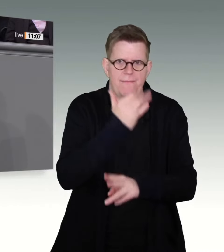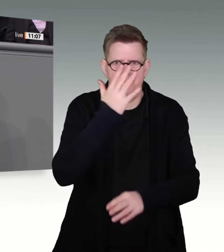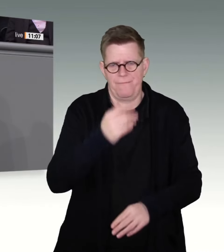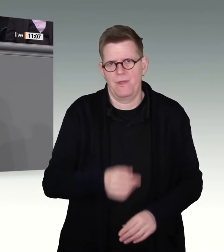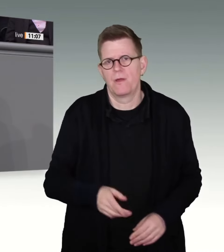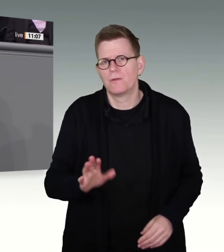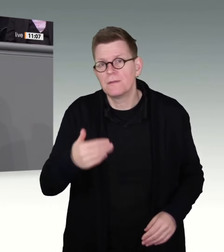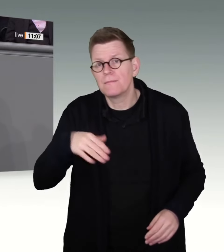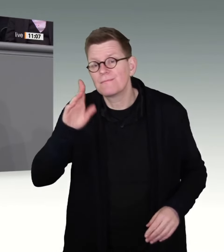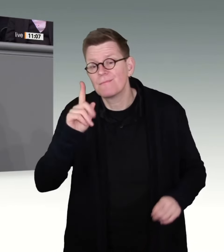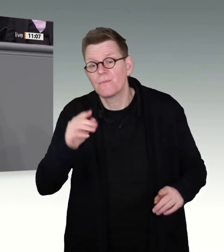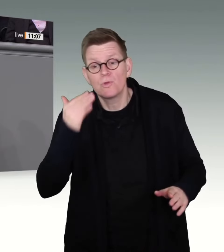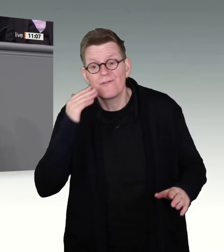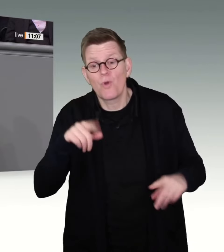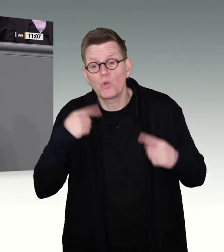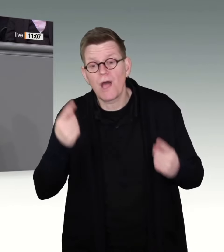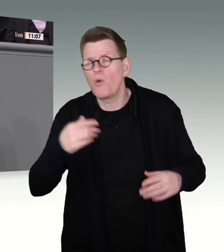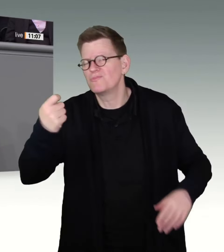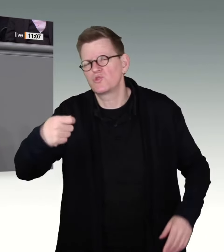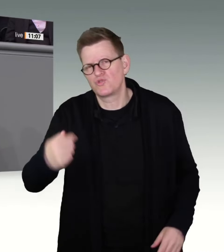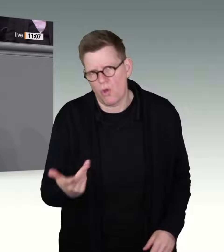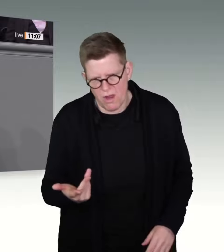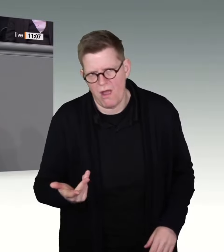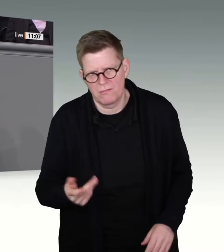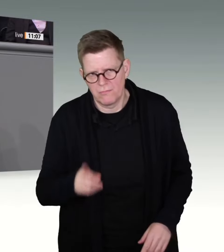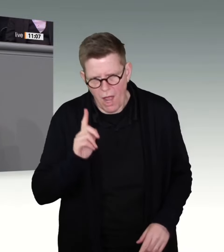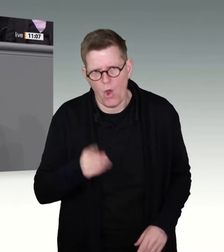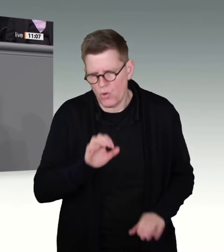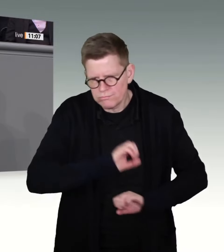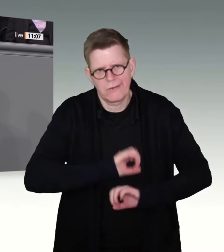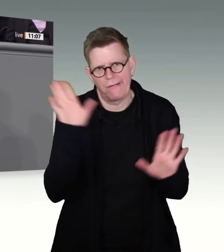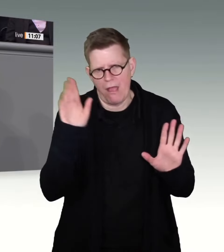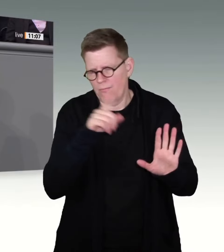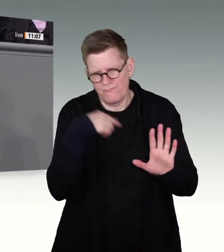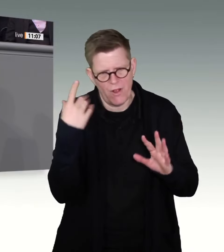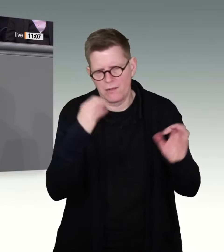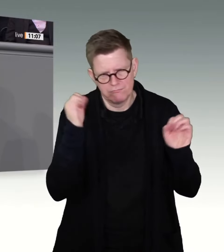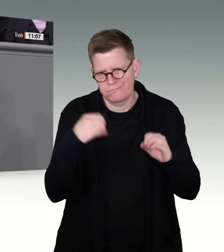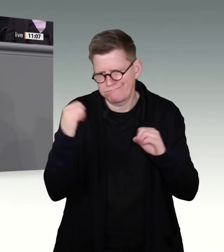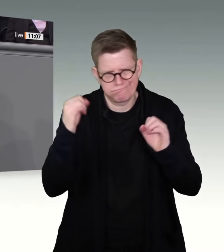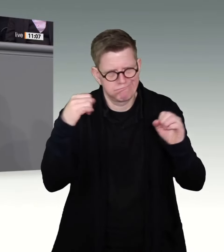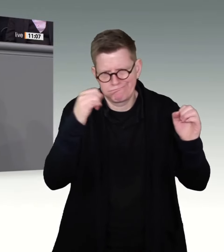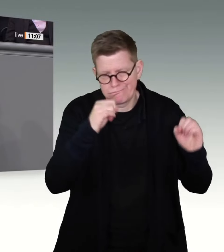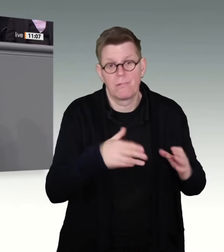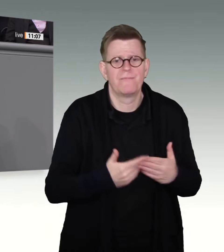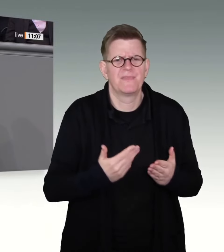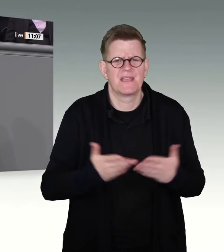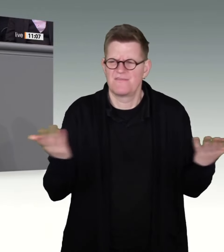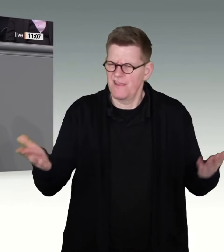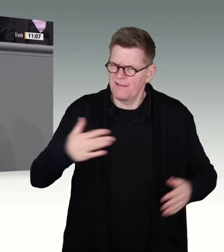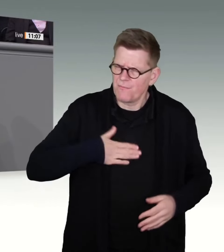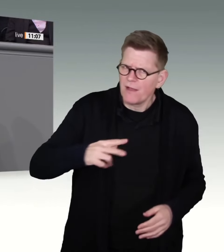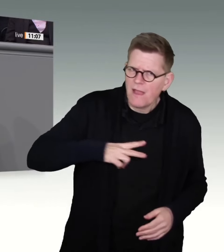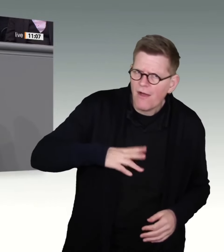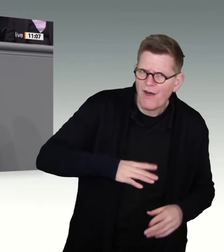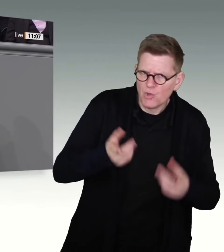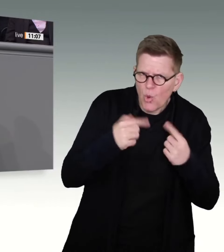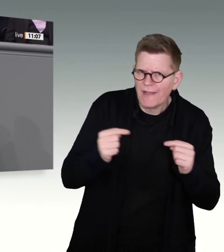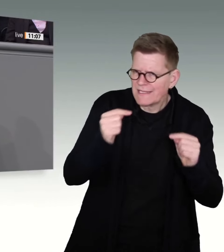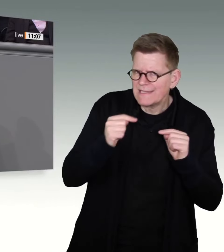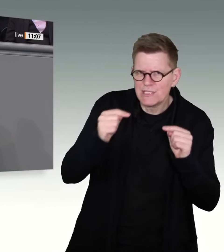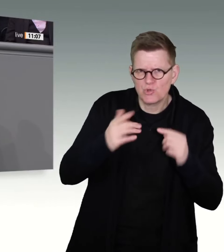und dass er bezahlbar sein muss. Dieser Konsens besteht. Insofern hätte ich eine gänzlich andere Debatte erwartet, etwas mehr